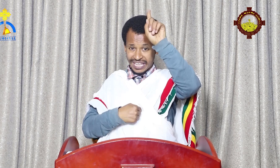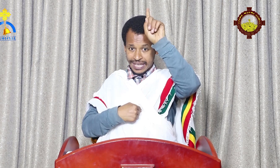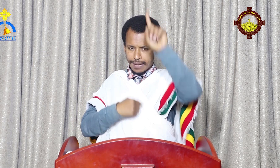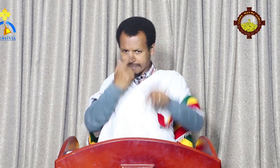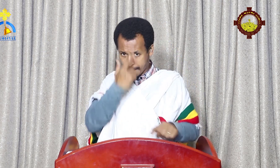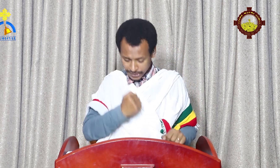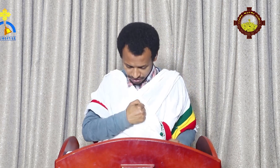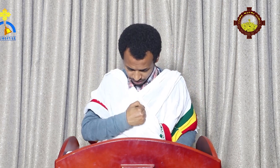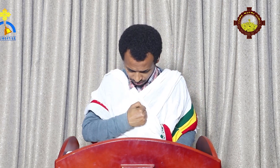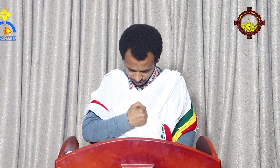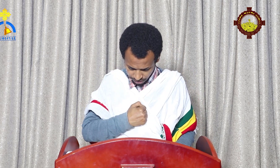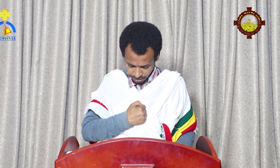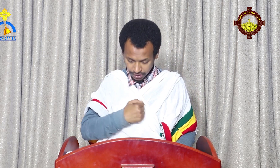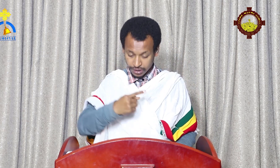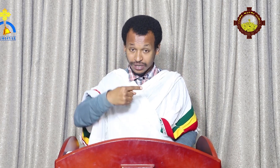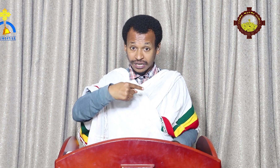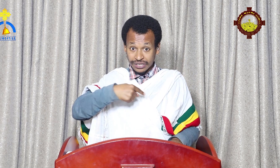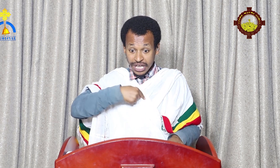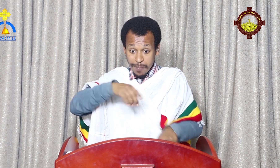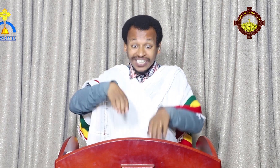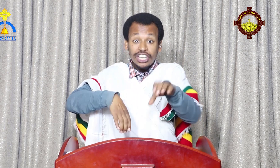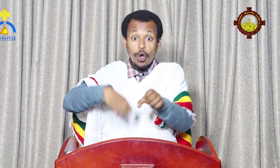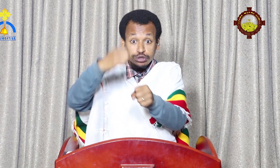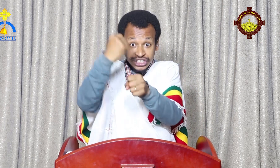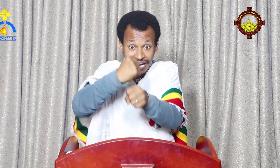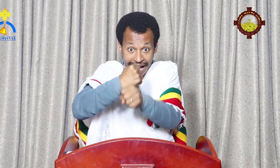በእኔ የሚያምን እኔ የማደርገው ሥራ